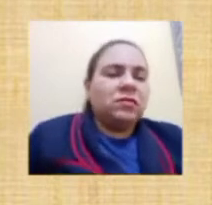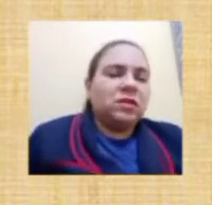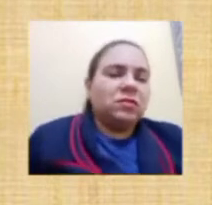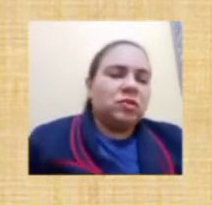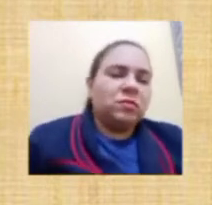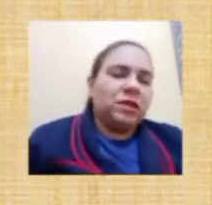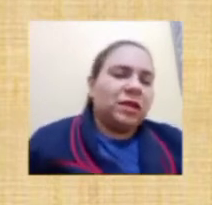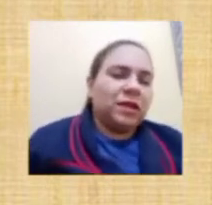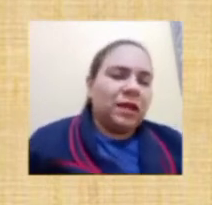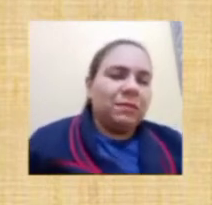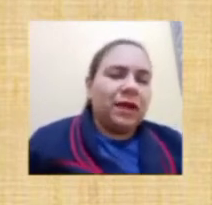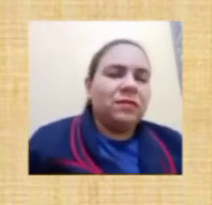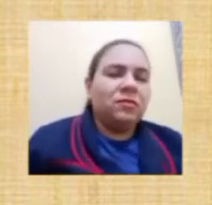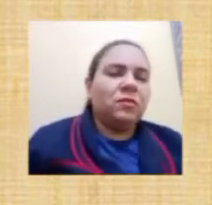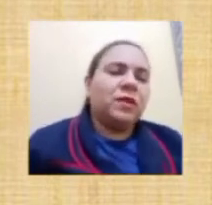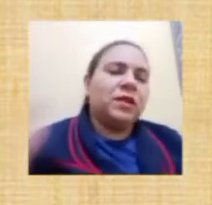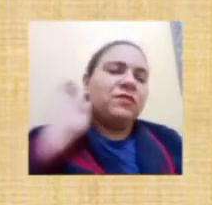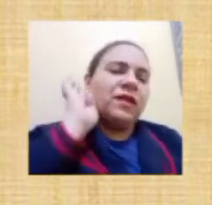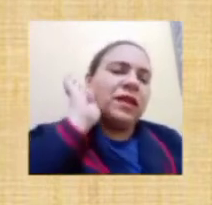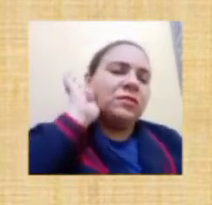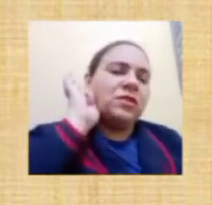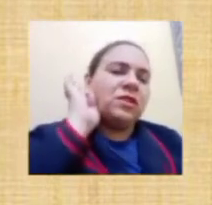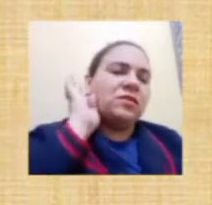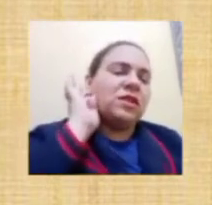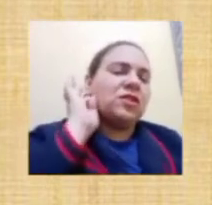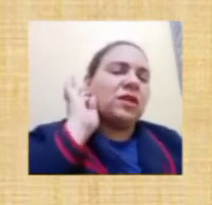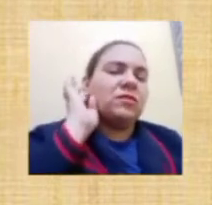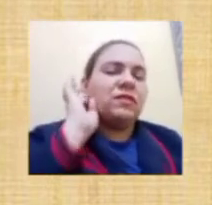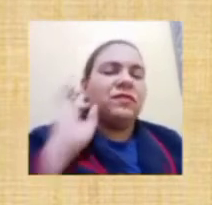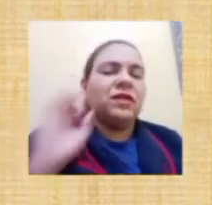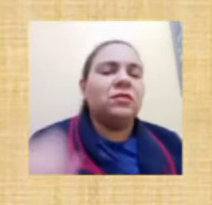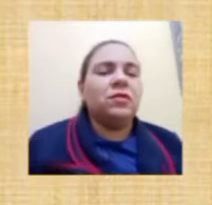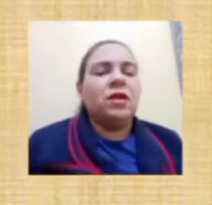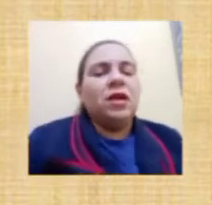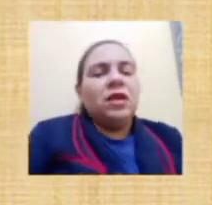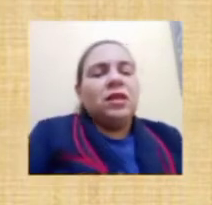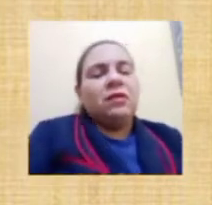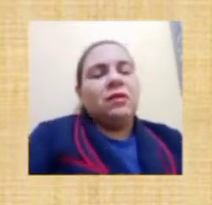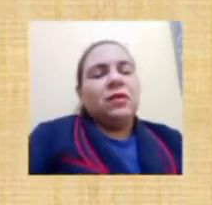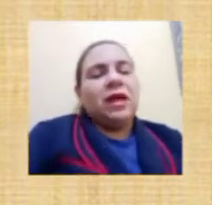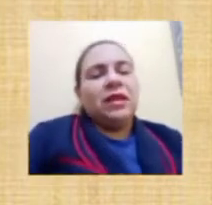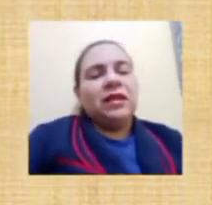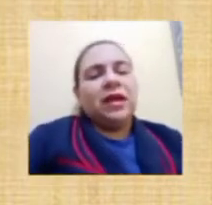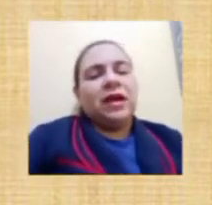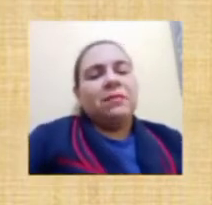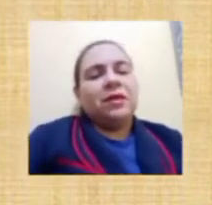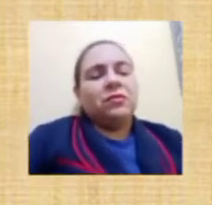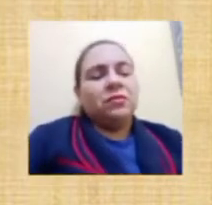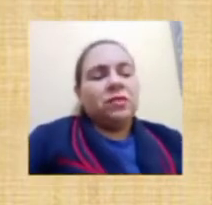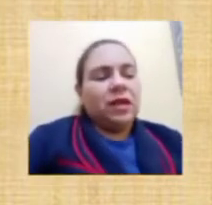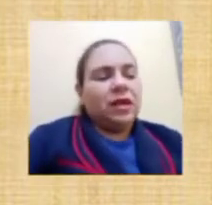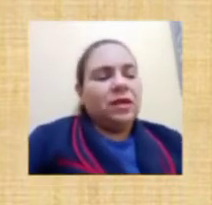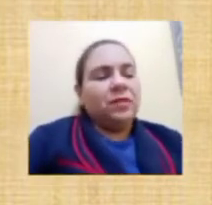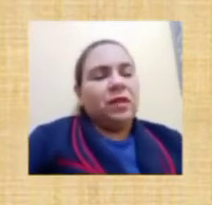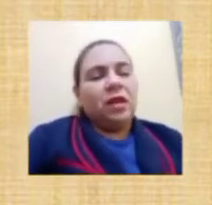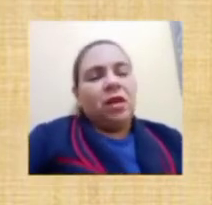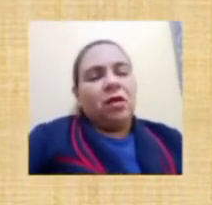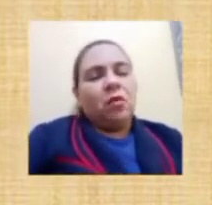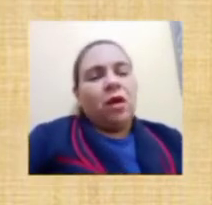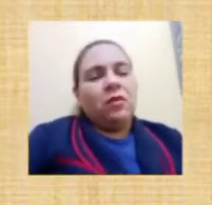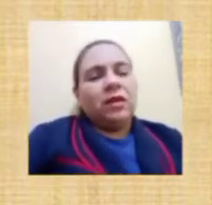4 graus Celsius, tá? Então, nós temos aí uma